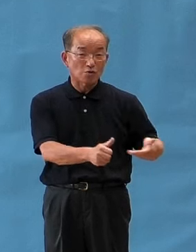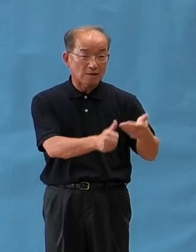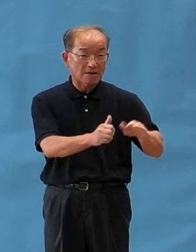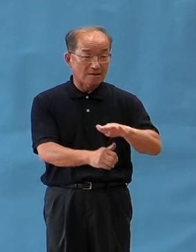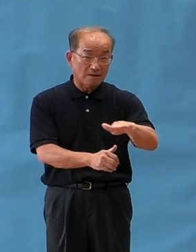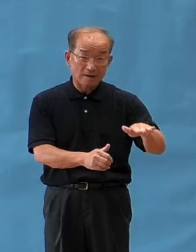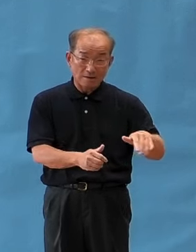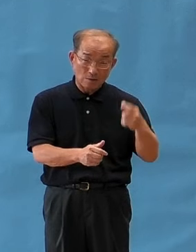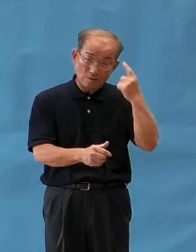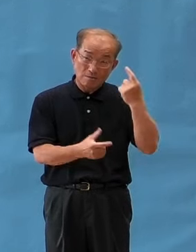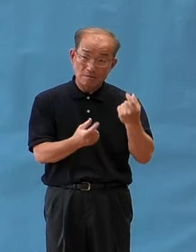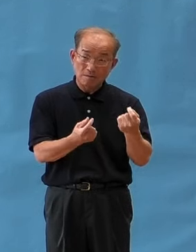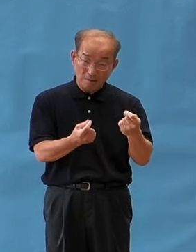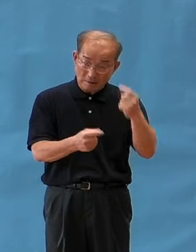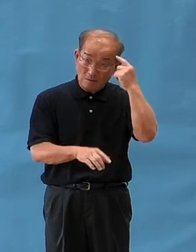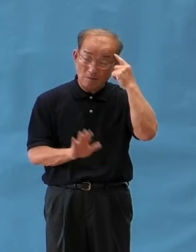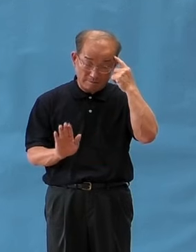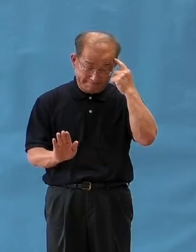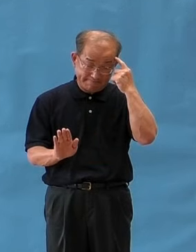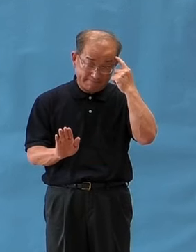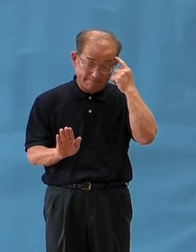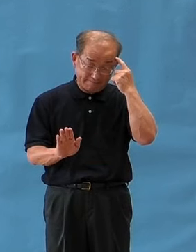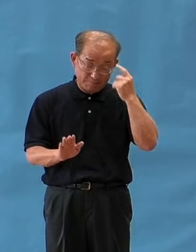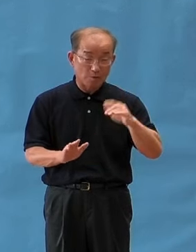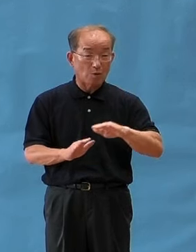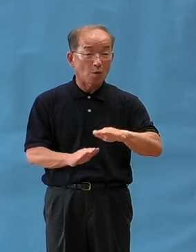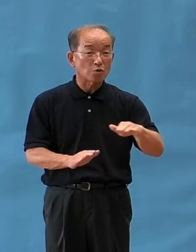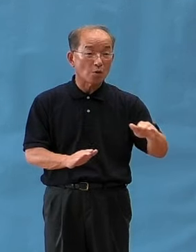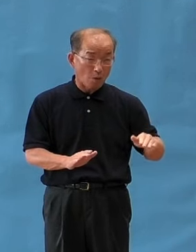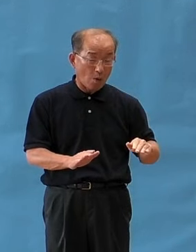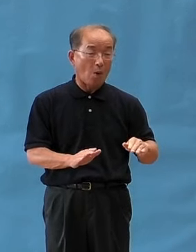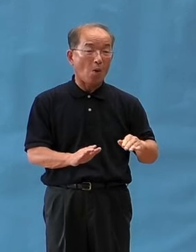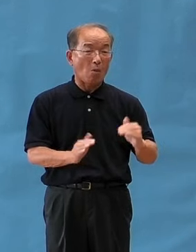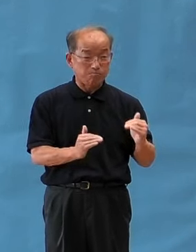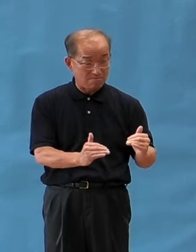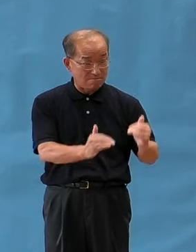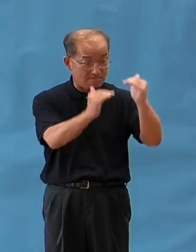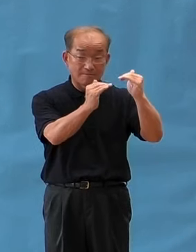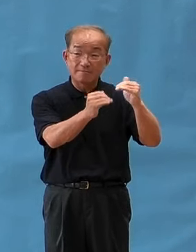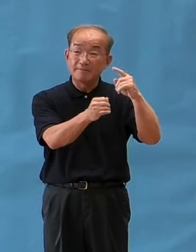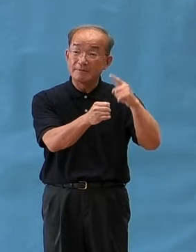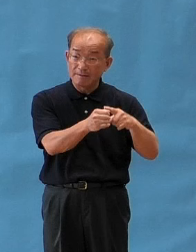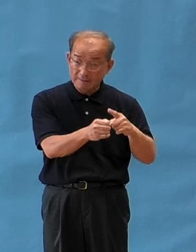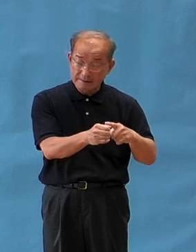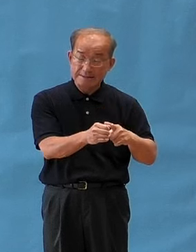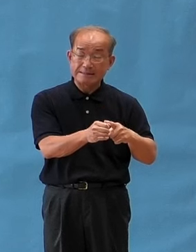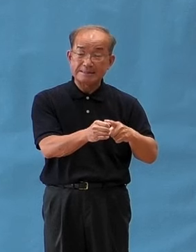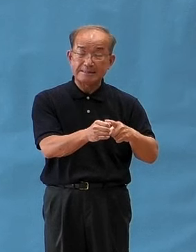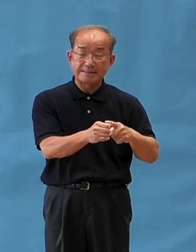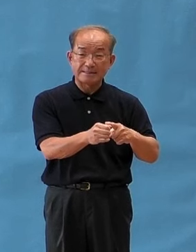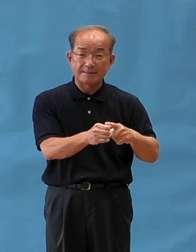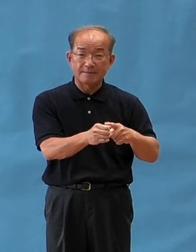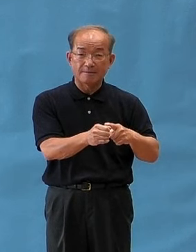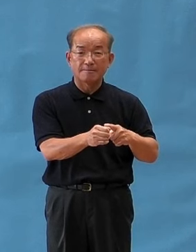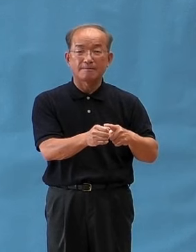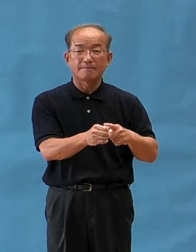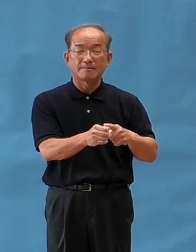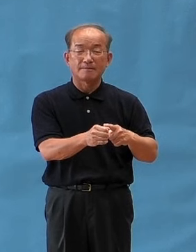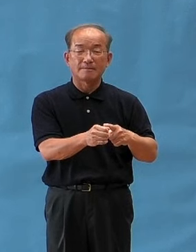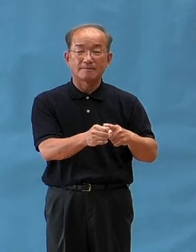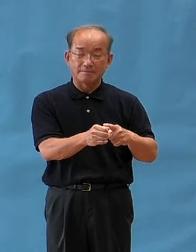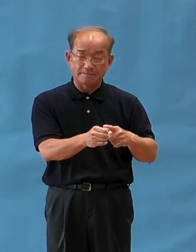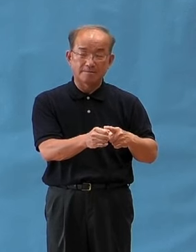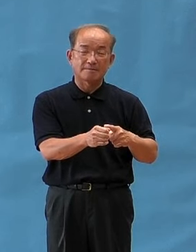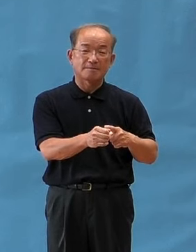ですか。ともかくその、子供を一人前にしていくっていうこととか、その一人前っていう